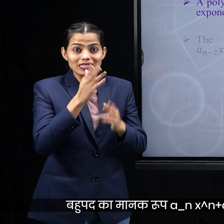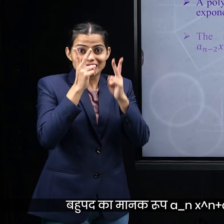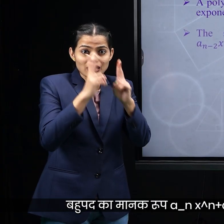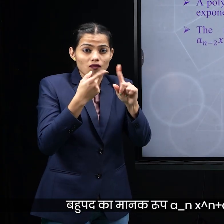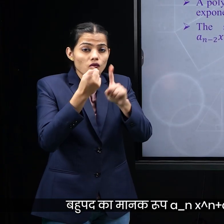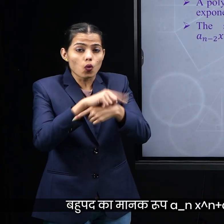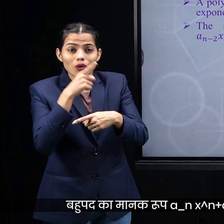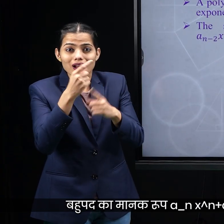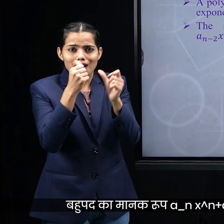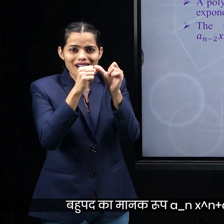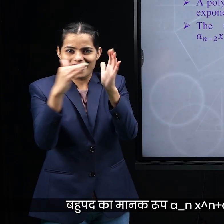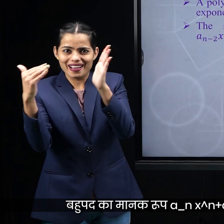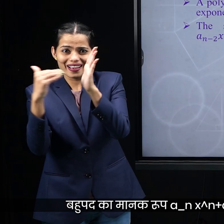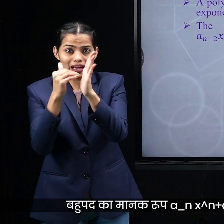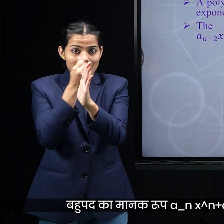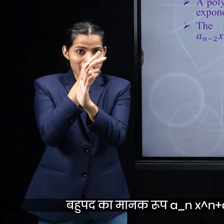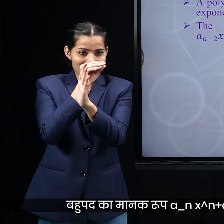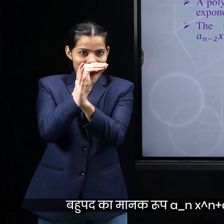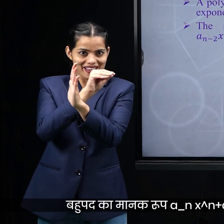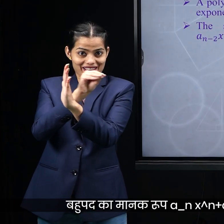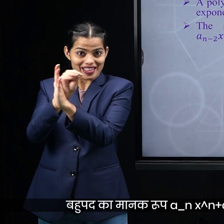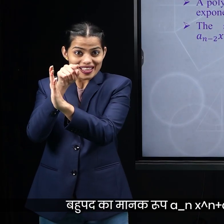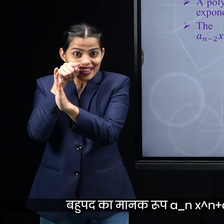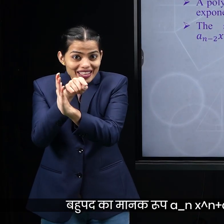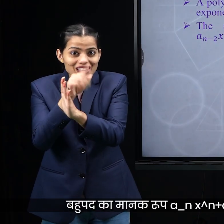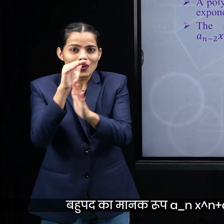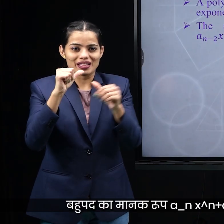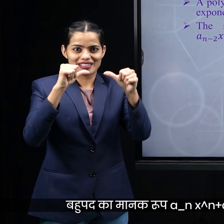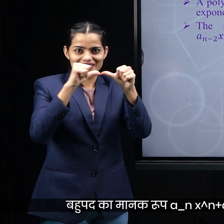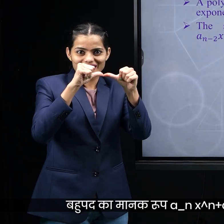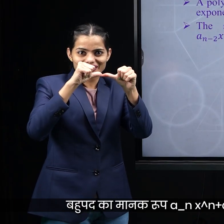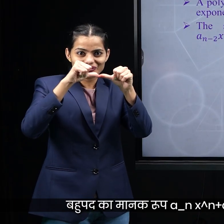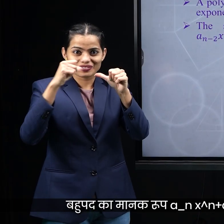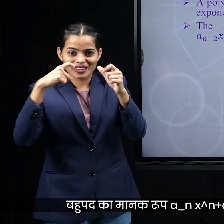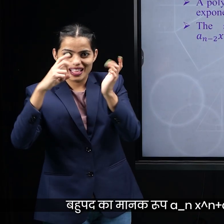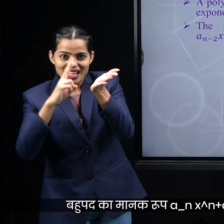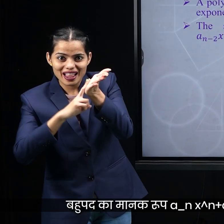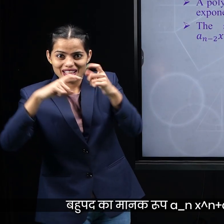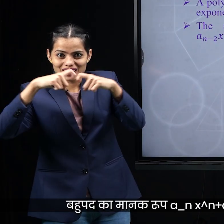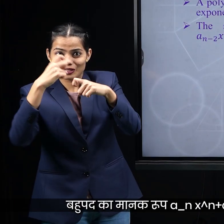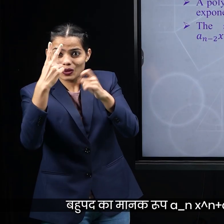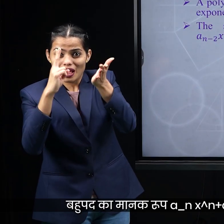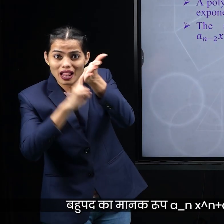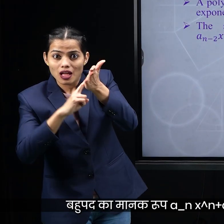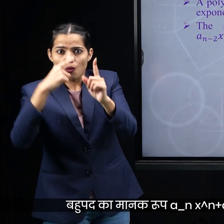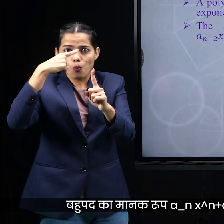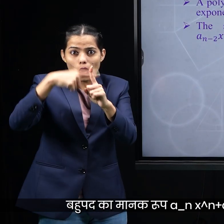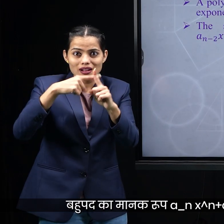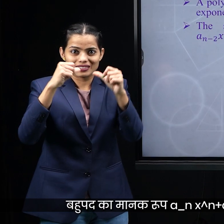बहुपद का मानक रूप an xn + an-1 x⁻n-1